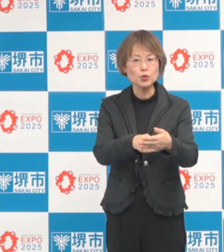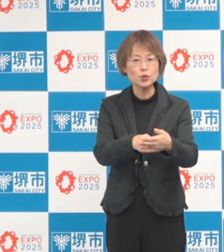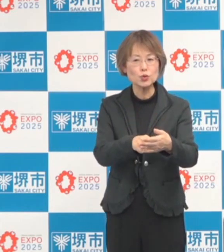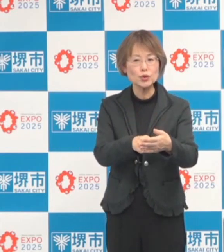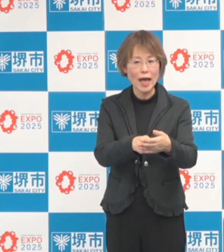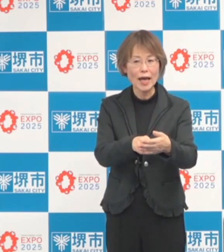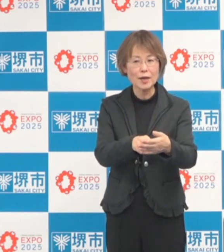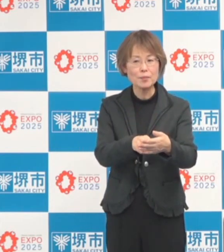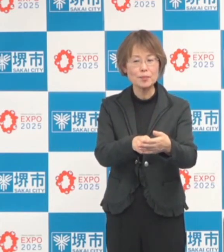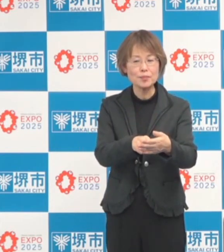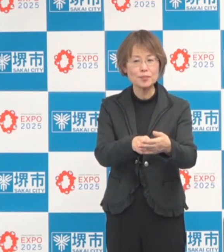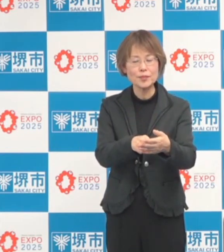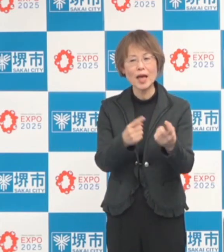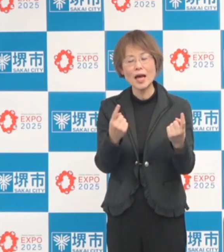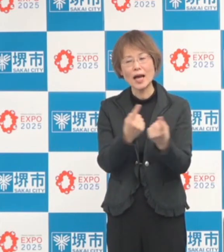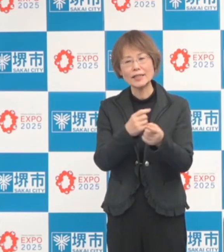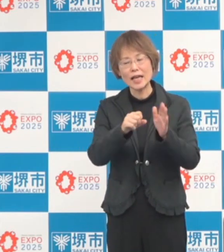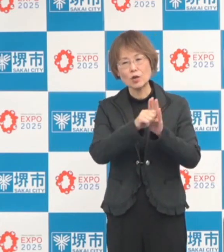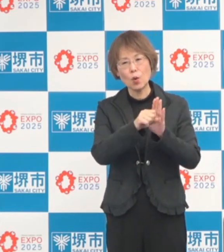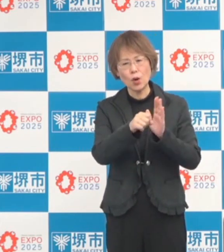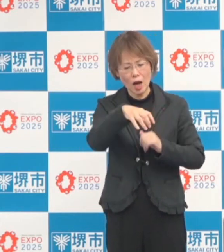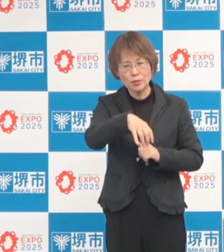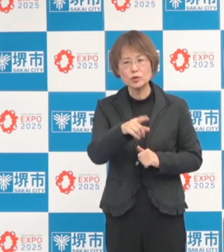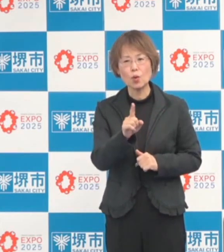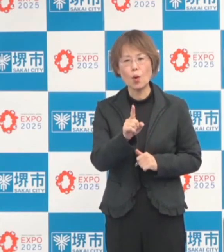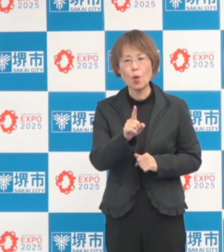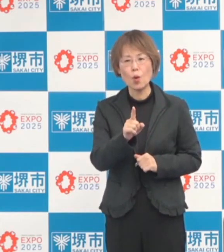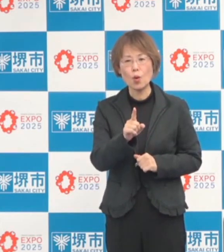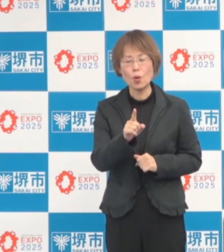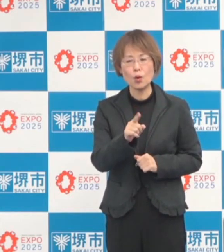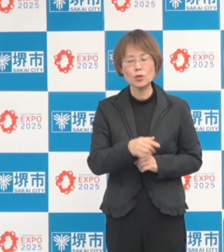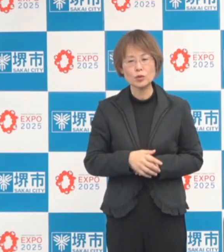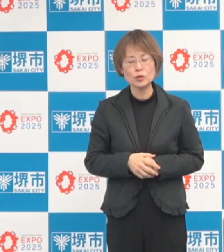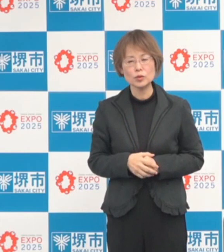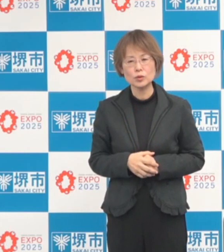の改善効果どこにあるのかと。で、